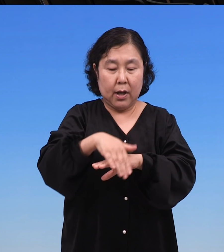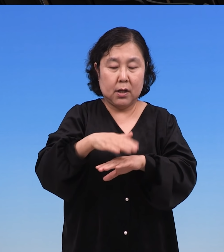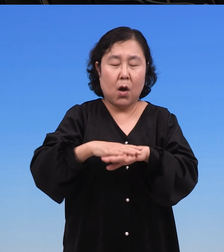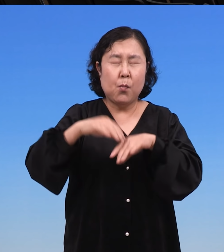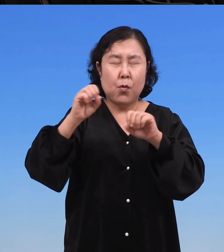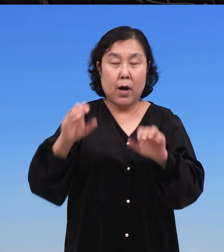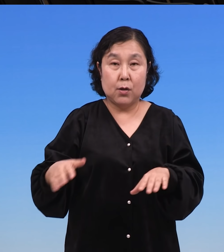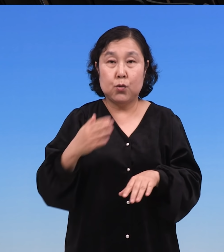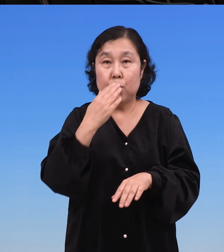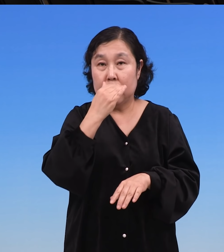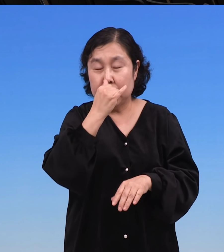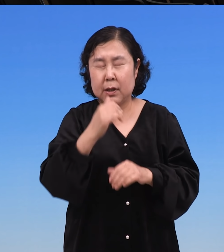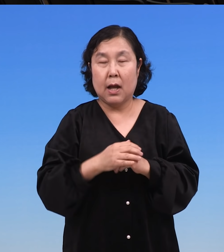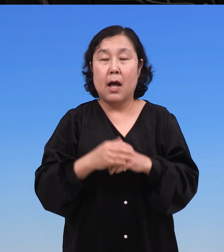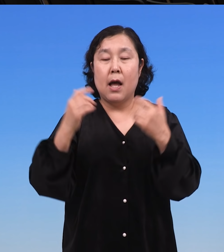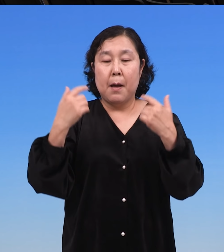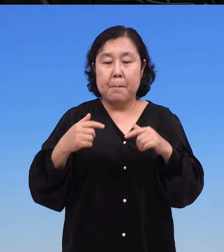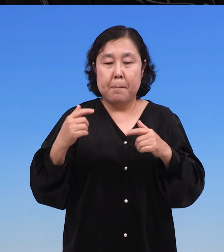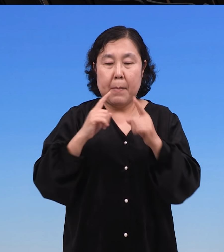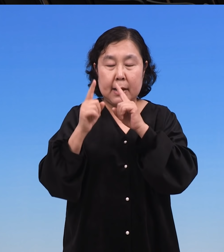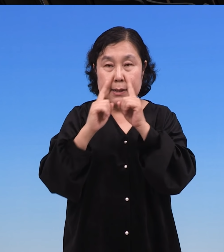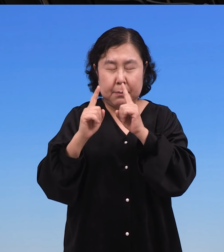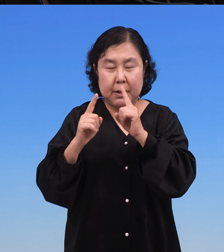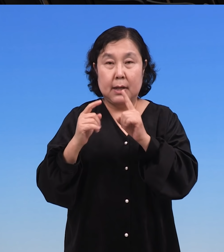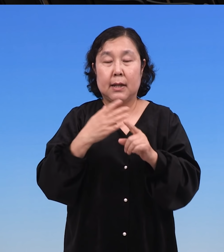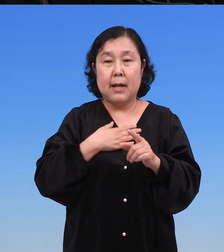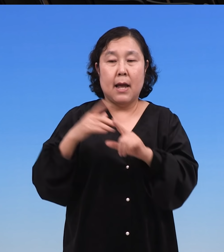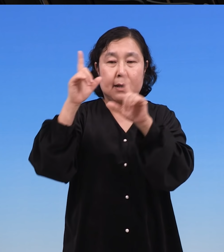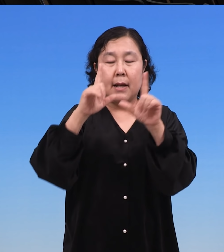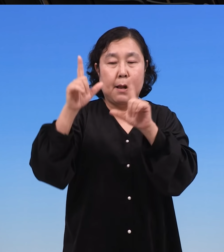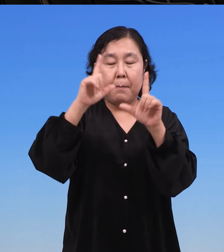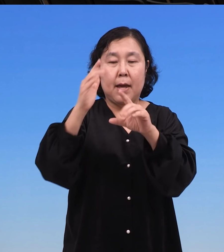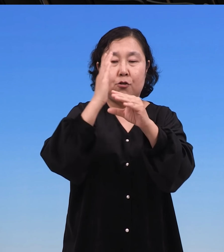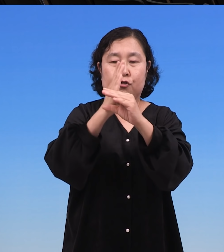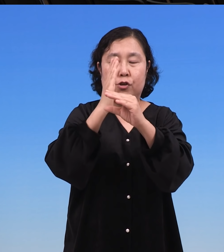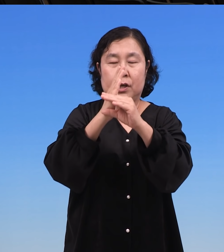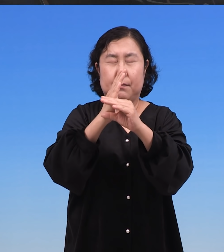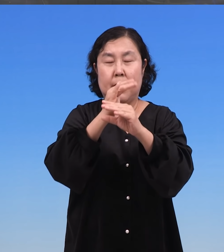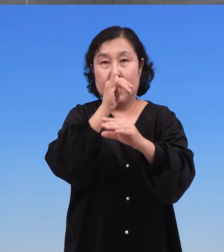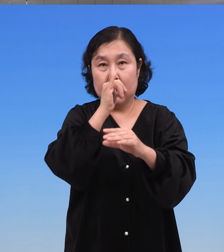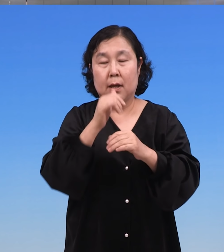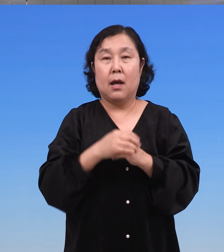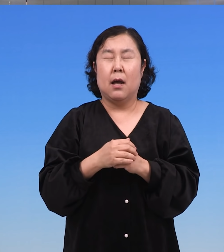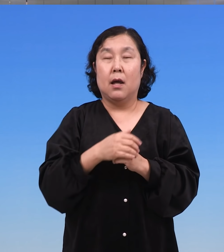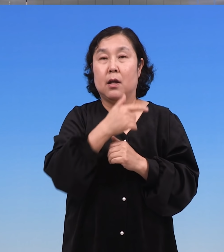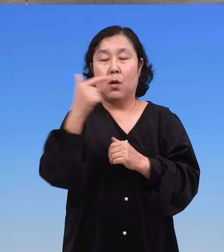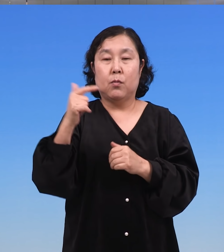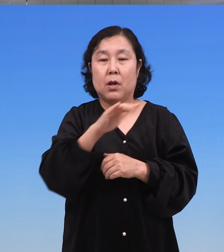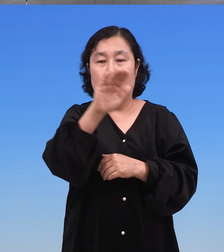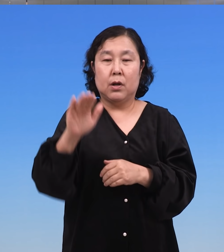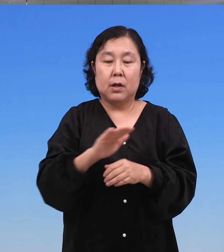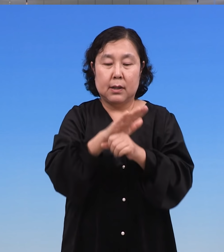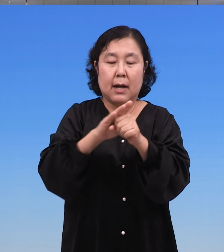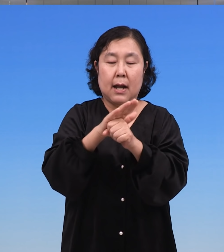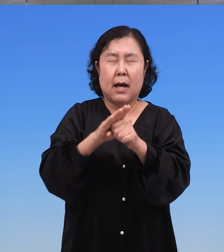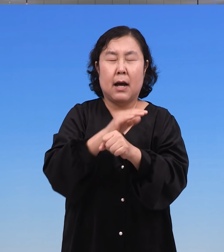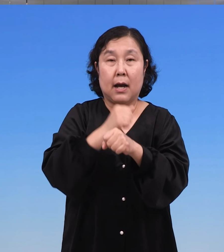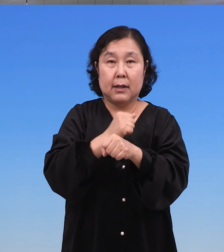거예요. 늘 말씀이 내 삶의 중심에 서 있도록, 무엇보다 중요한 것, 너무나 우리를